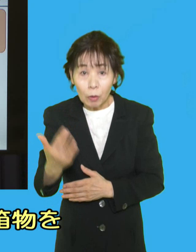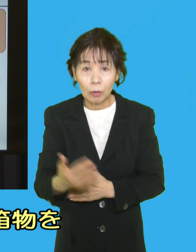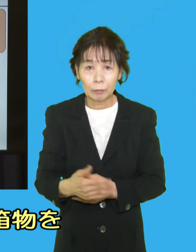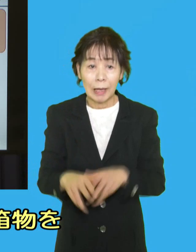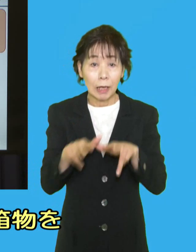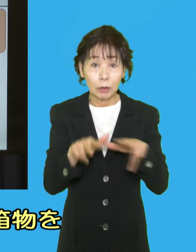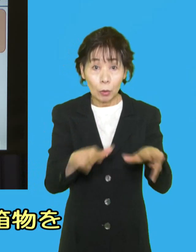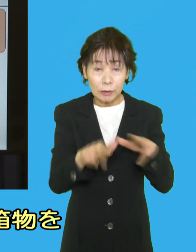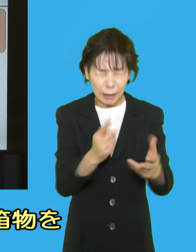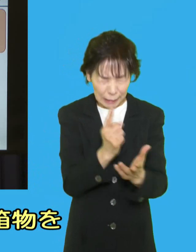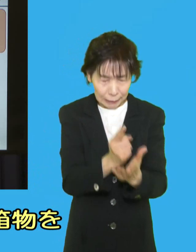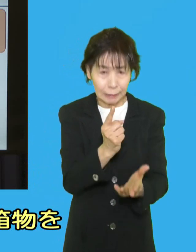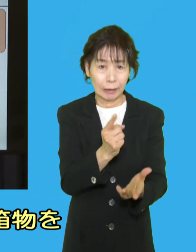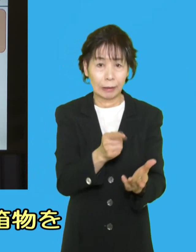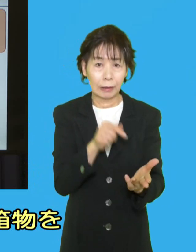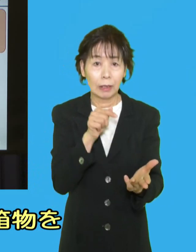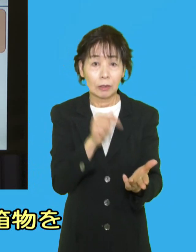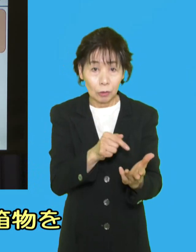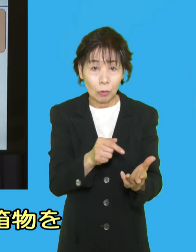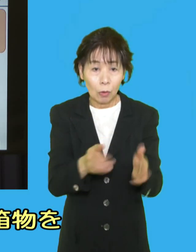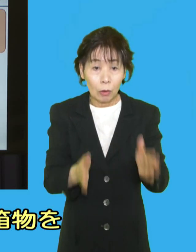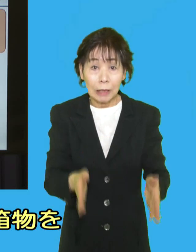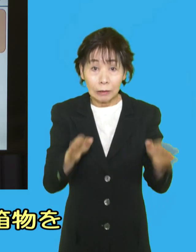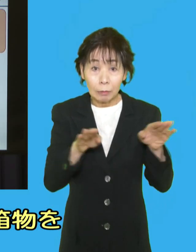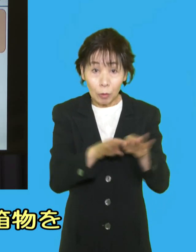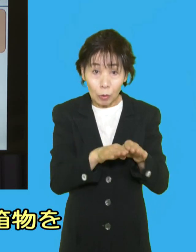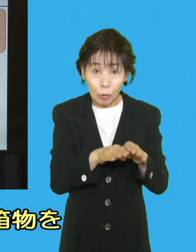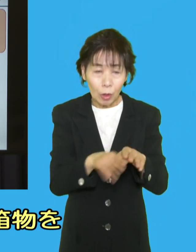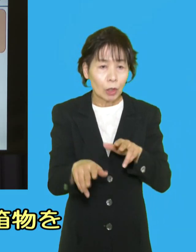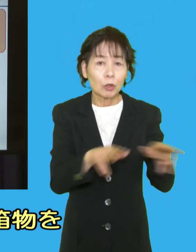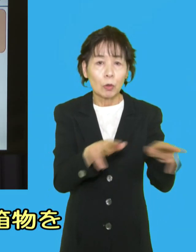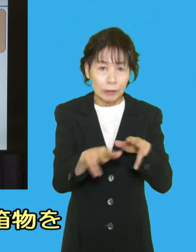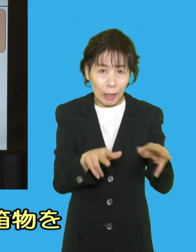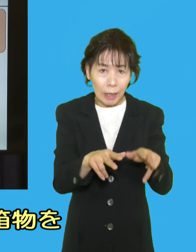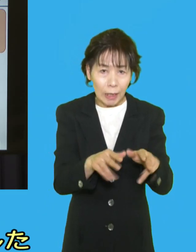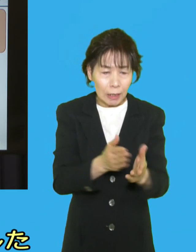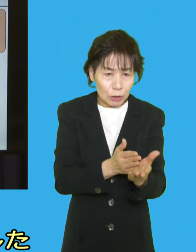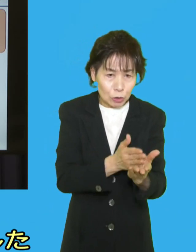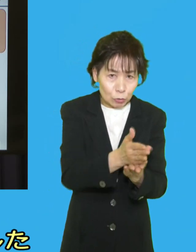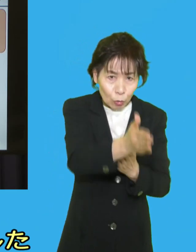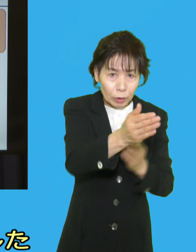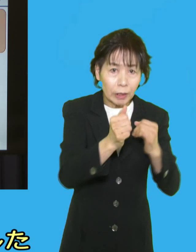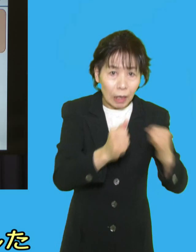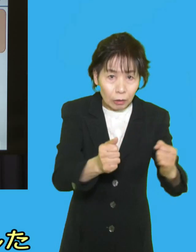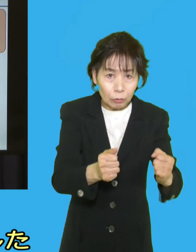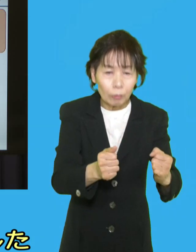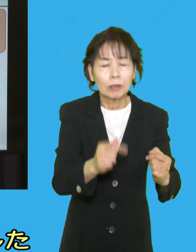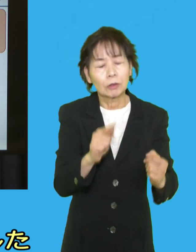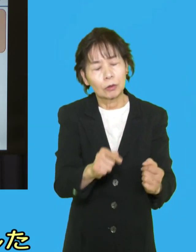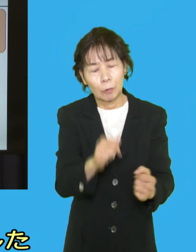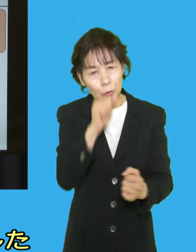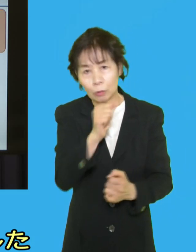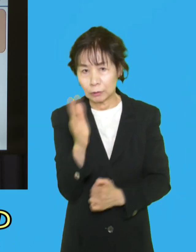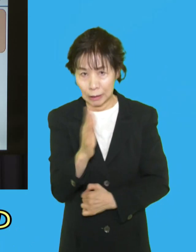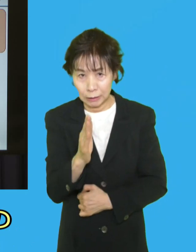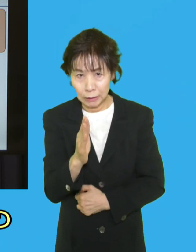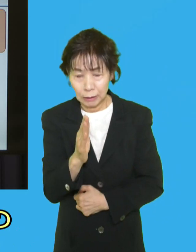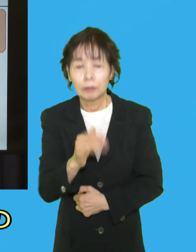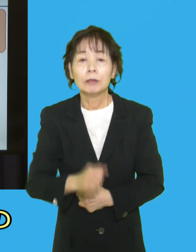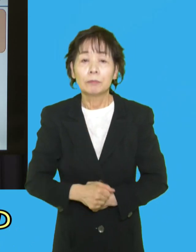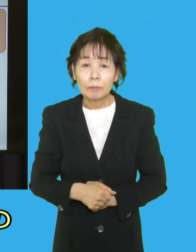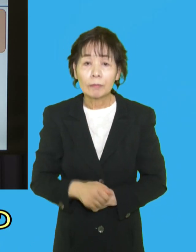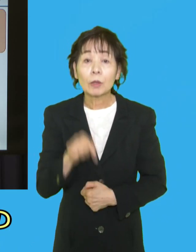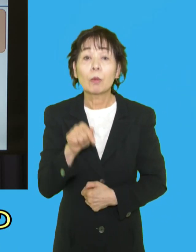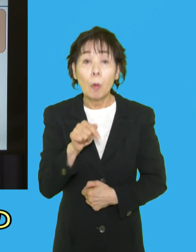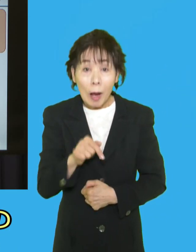行政だけでですね、もうその箱物を行政主導でやるということは、もう避けるべきだろうなというのはもうありました。ですから、